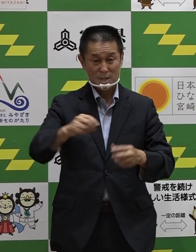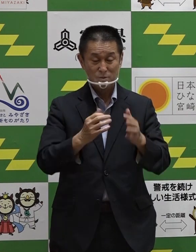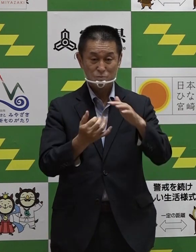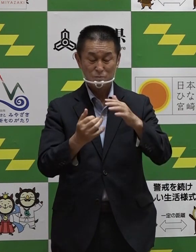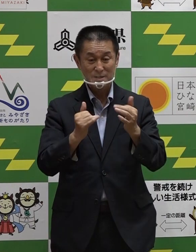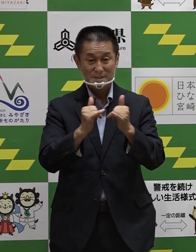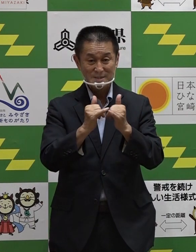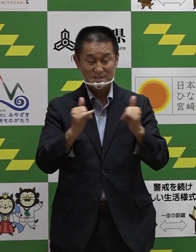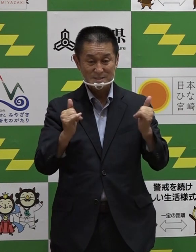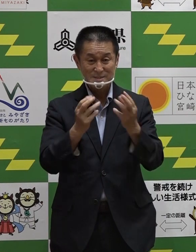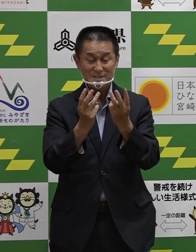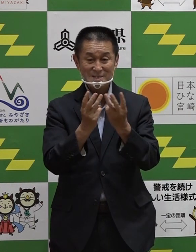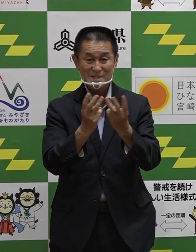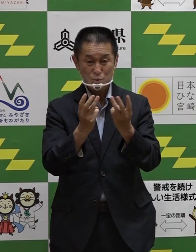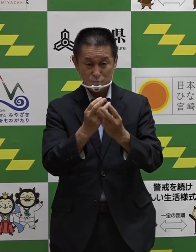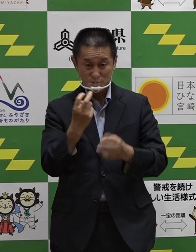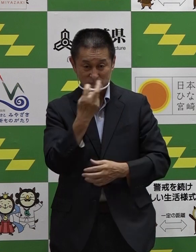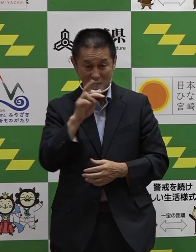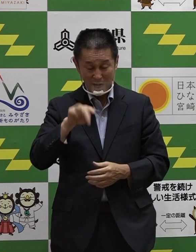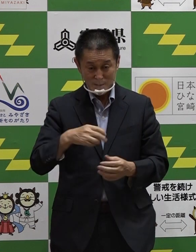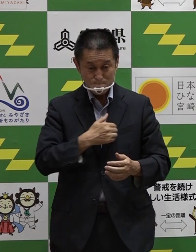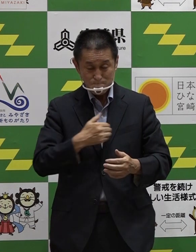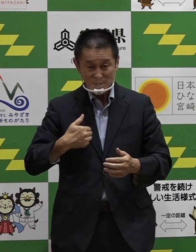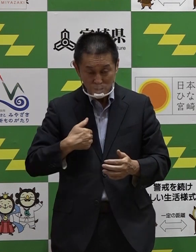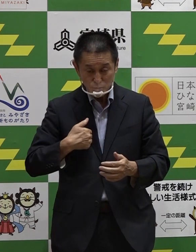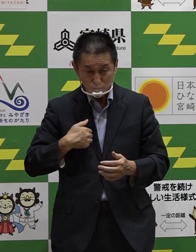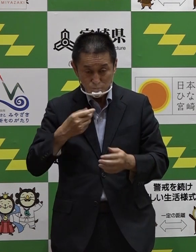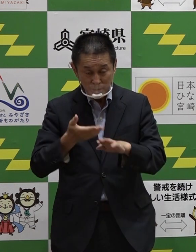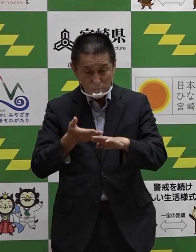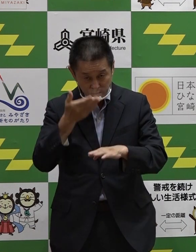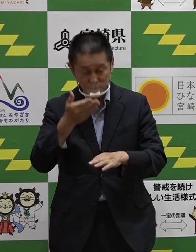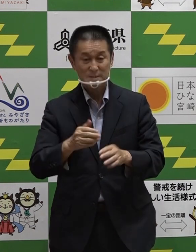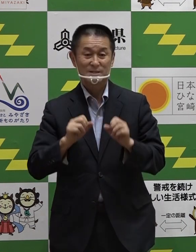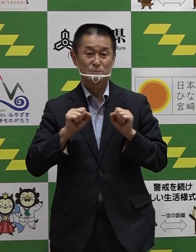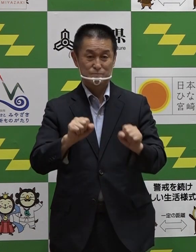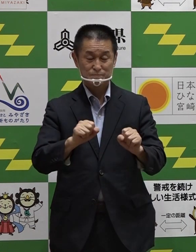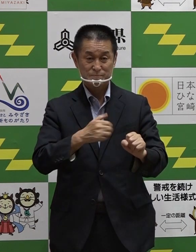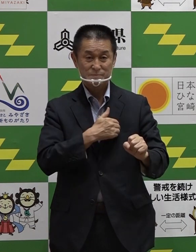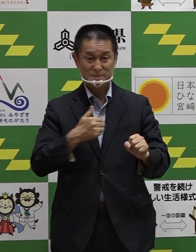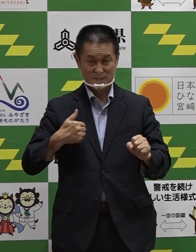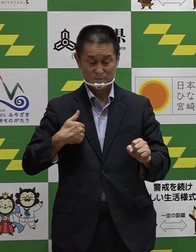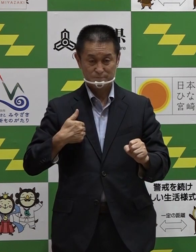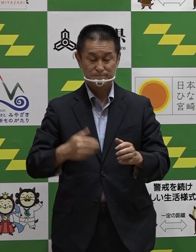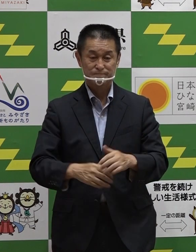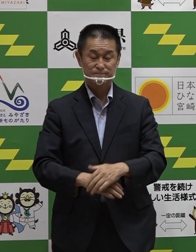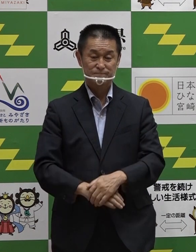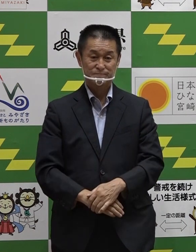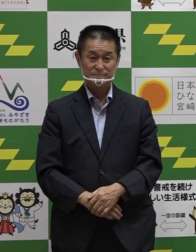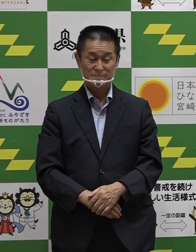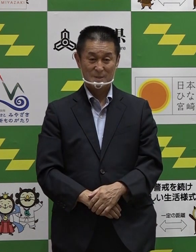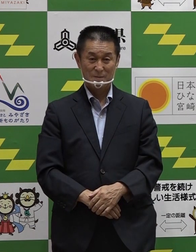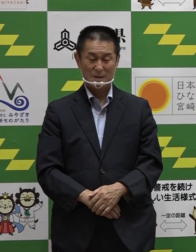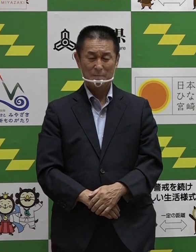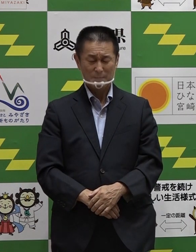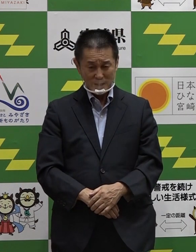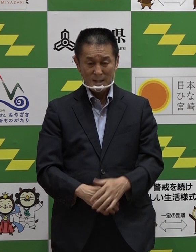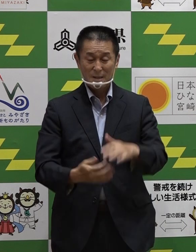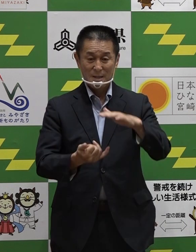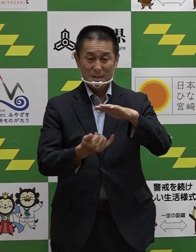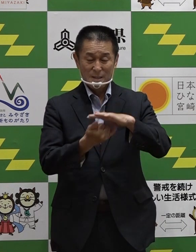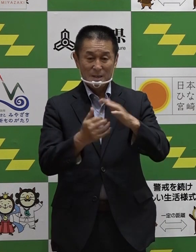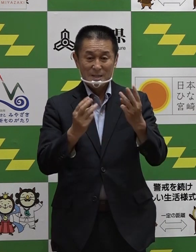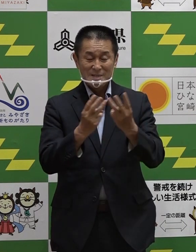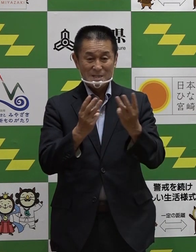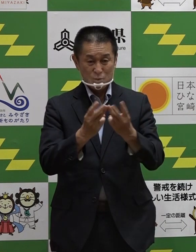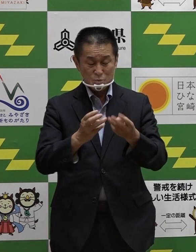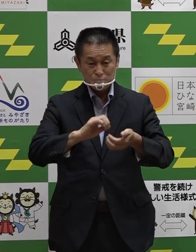を管理できるものについては実施が可能であるということであります。大変人数設定にし